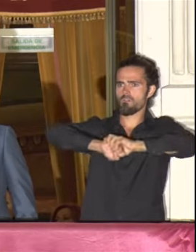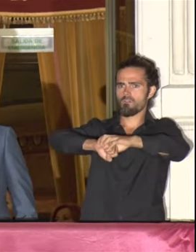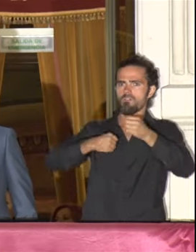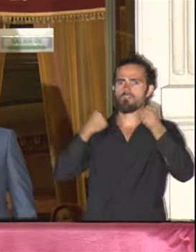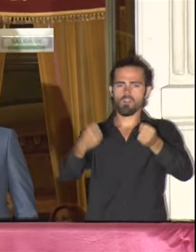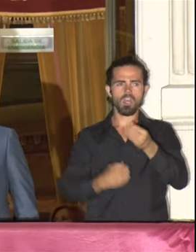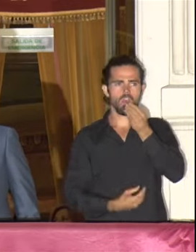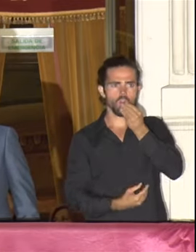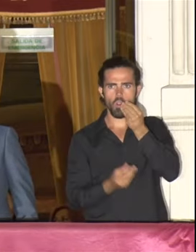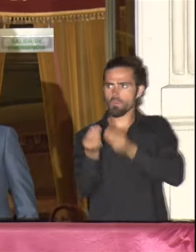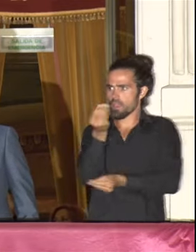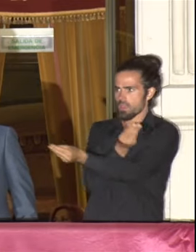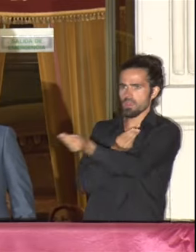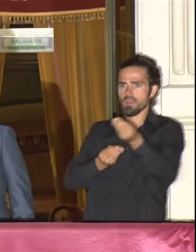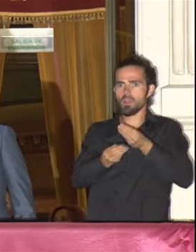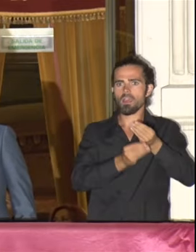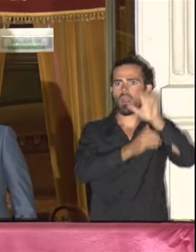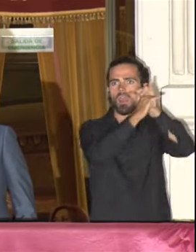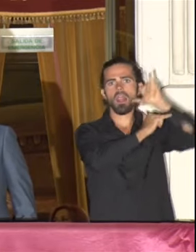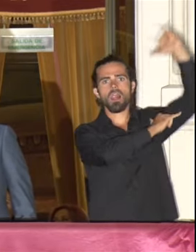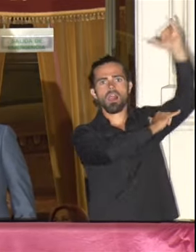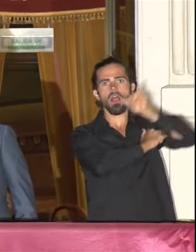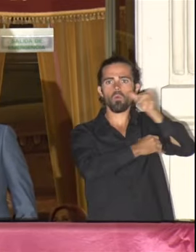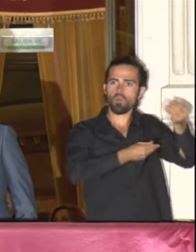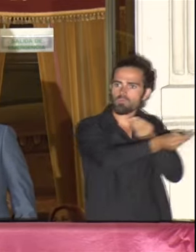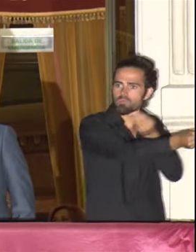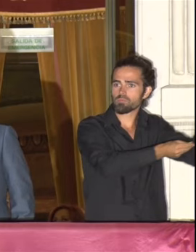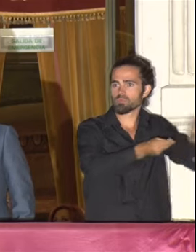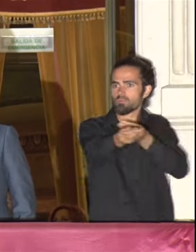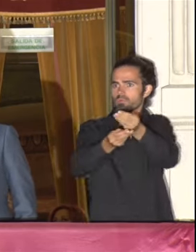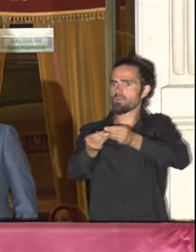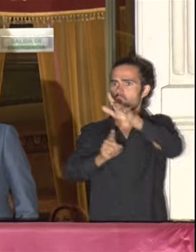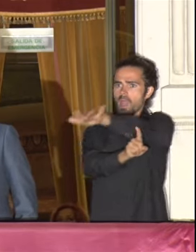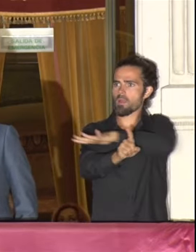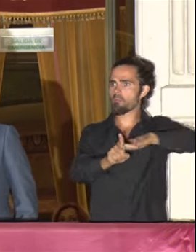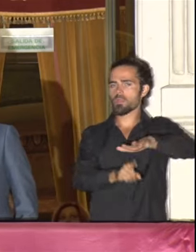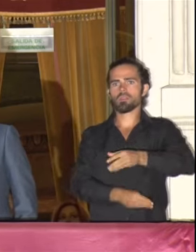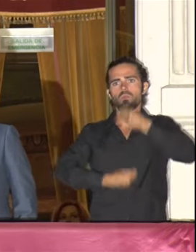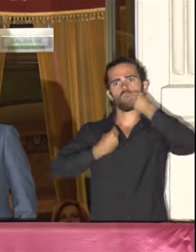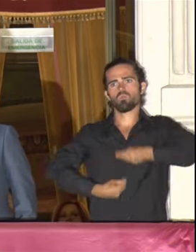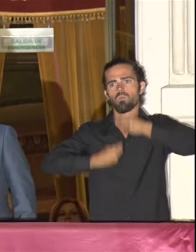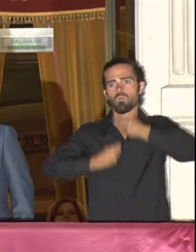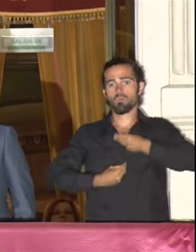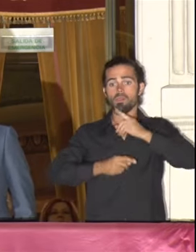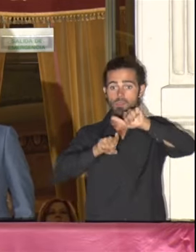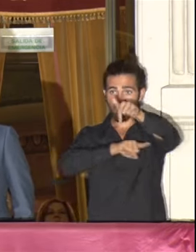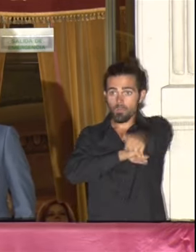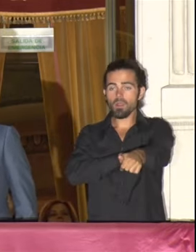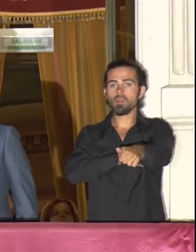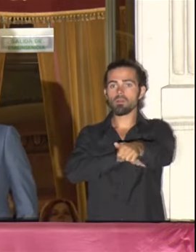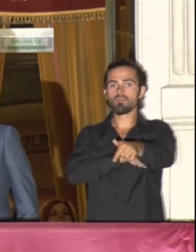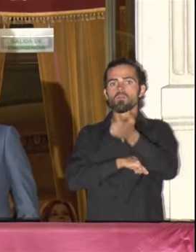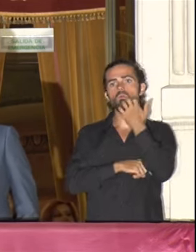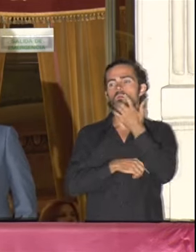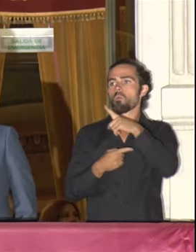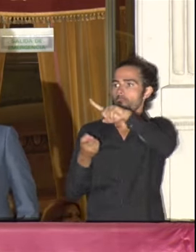comida, se pasan la vianda, se pasan la bota. Es un ambiente excepcional. Más adelante he asistido a muchas corridas con